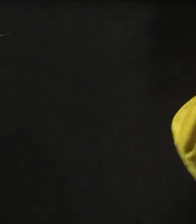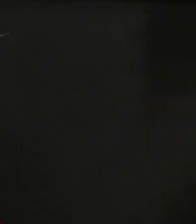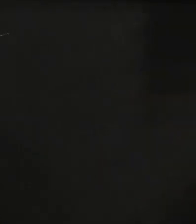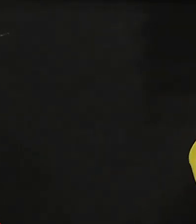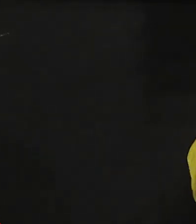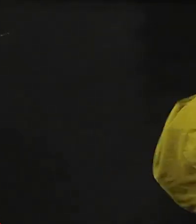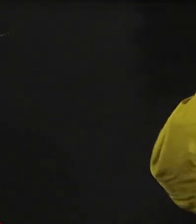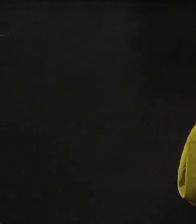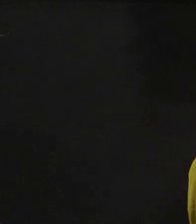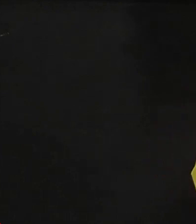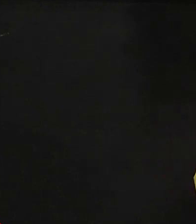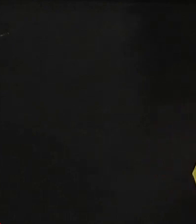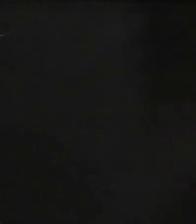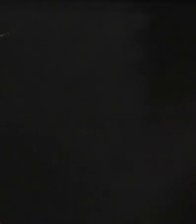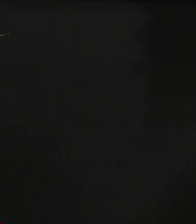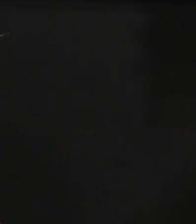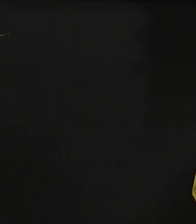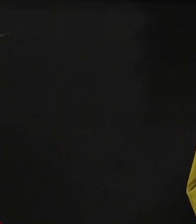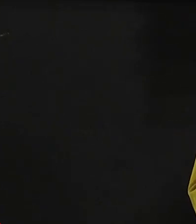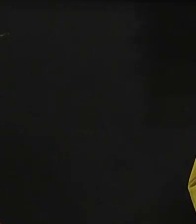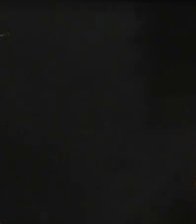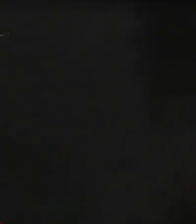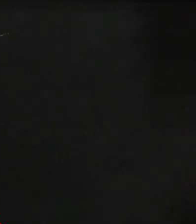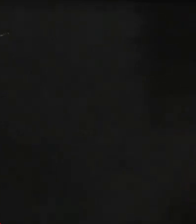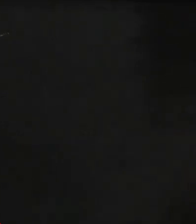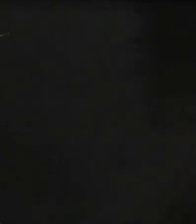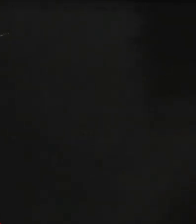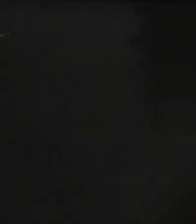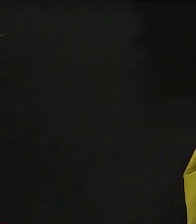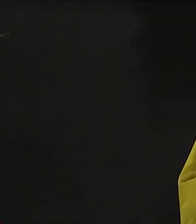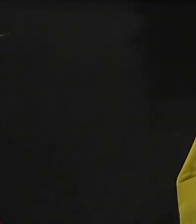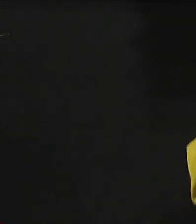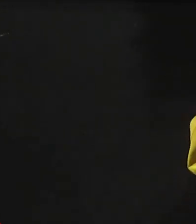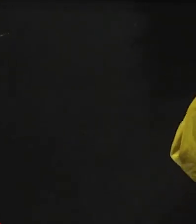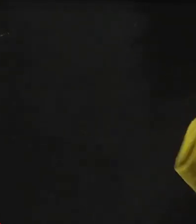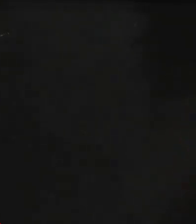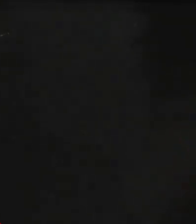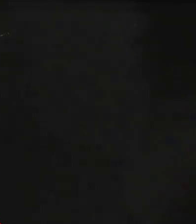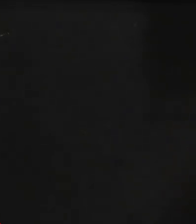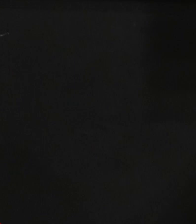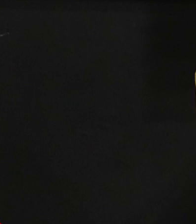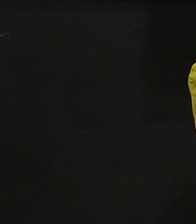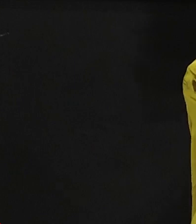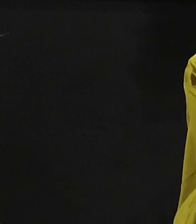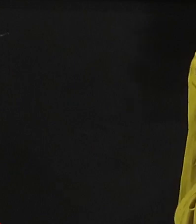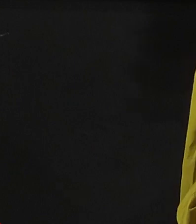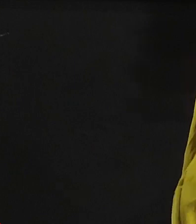cuenta su historia personal y es como su propia voz No la que habla y eso igual es la diferencia entre ambas obras y también me ha